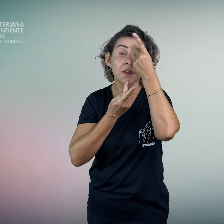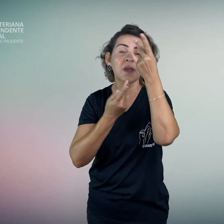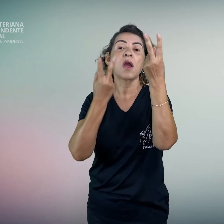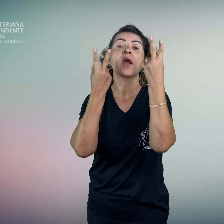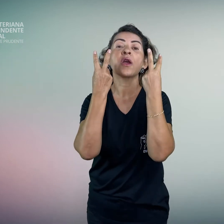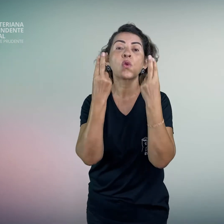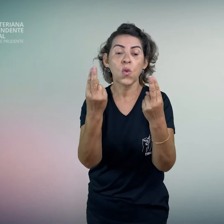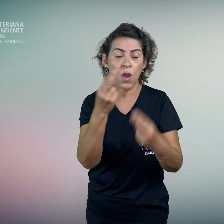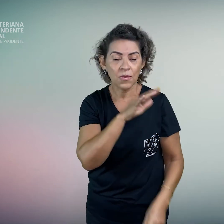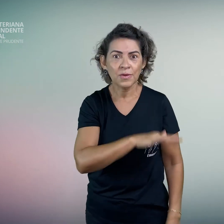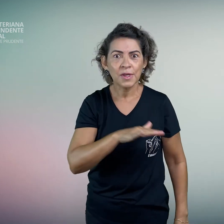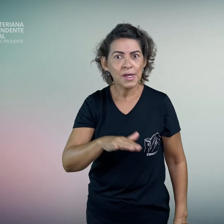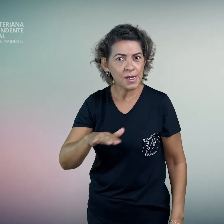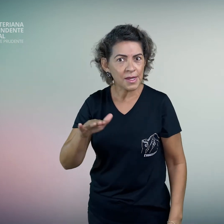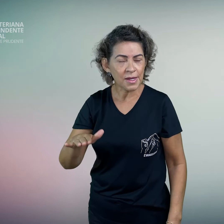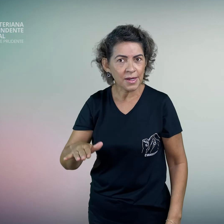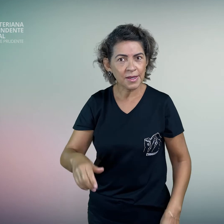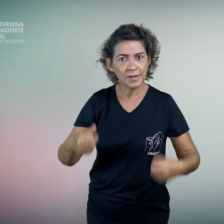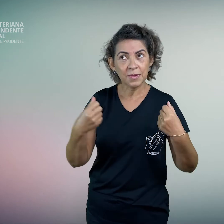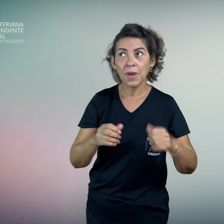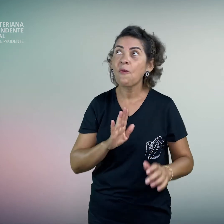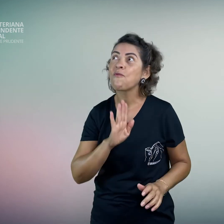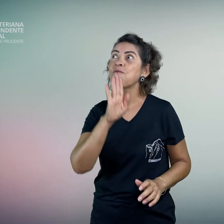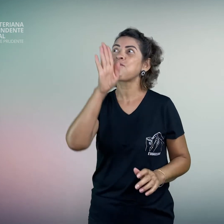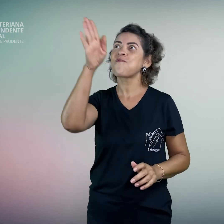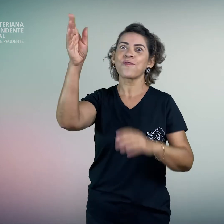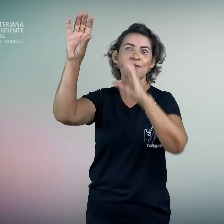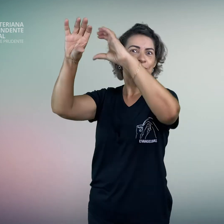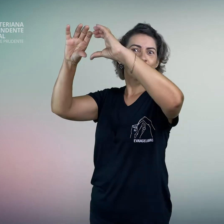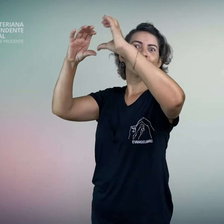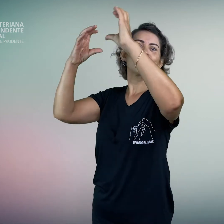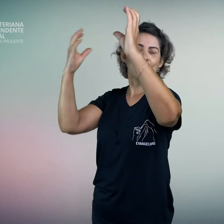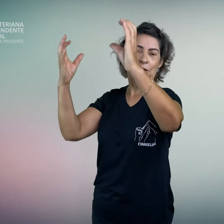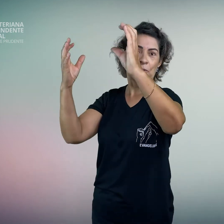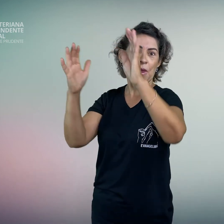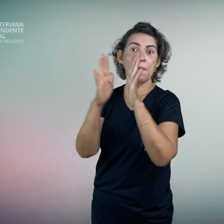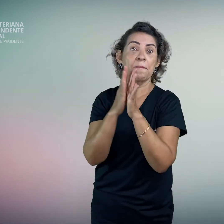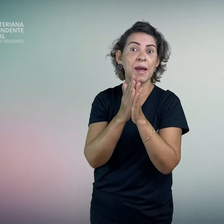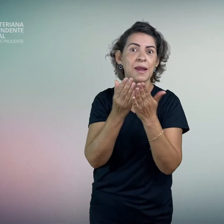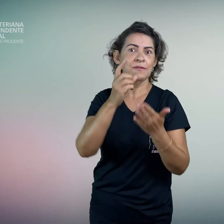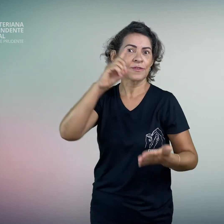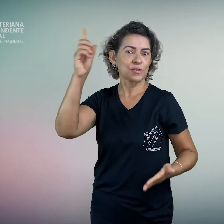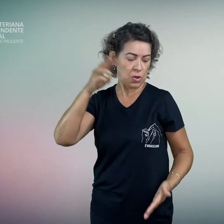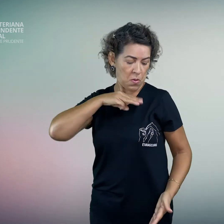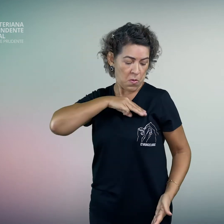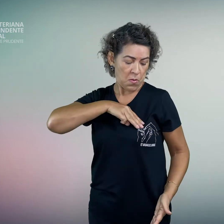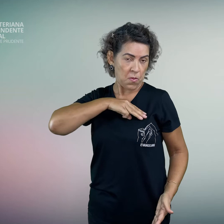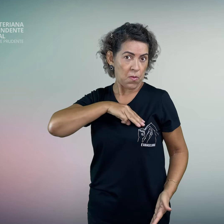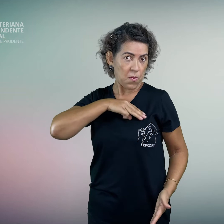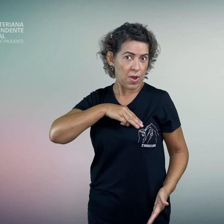crianças, jamais entrarão no reino dos céus. Mateus 18,